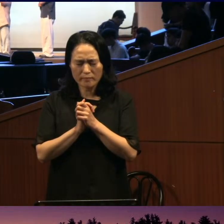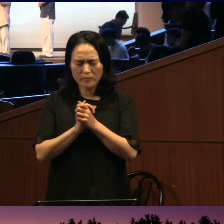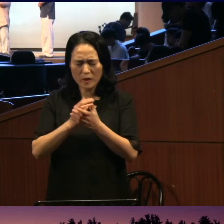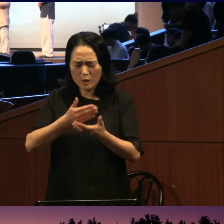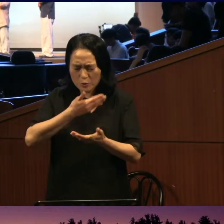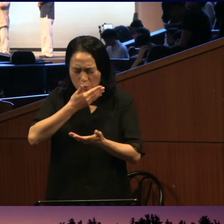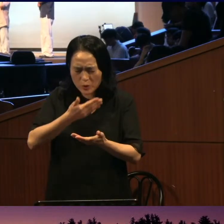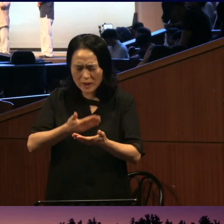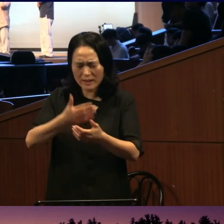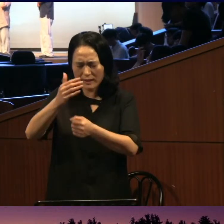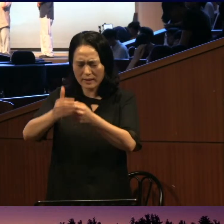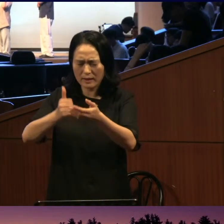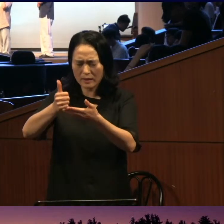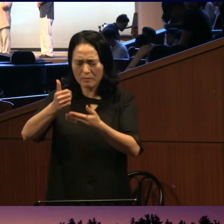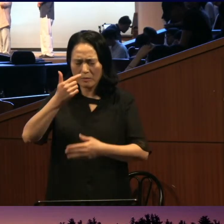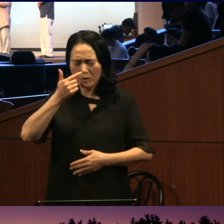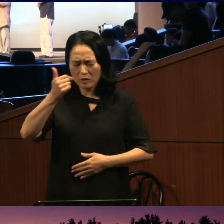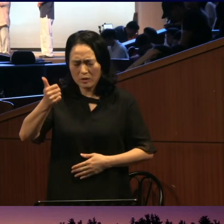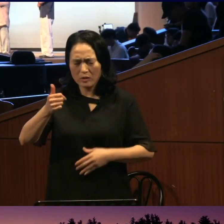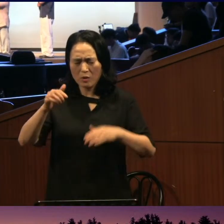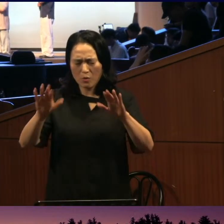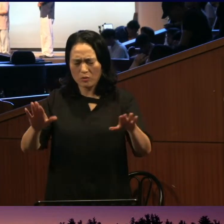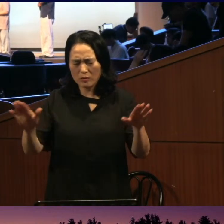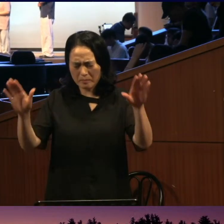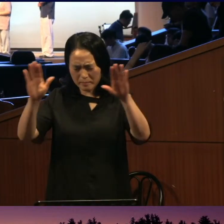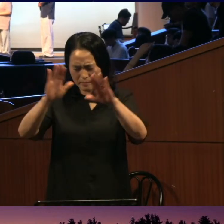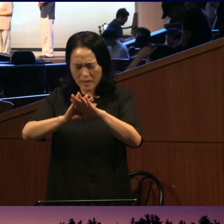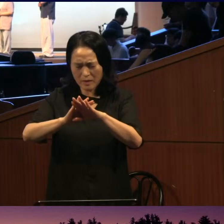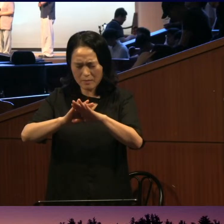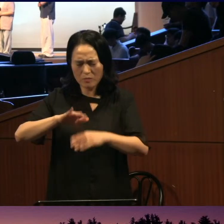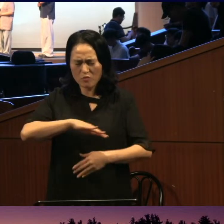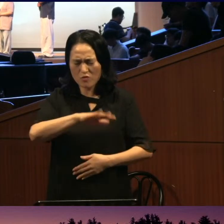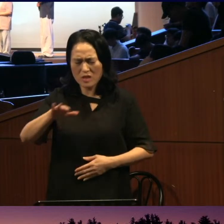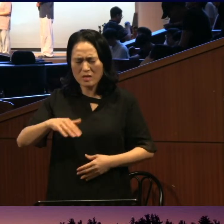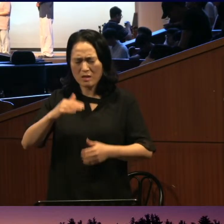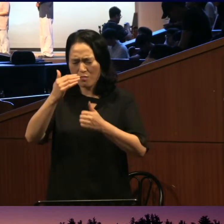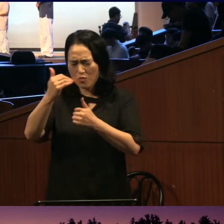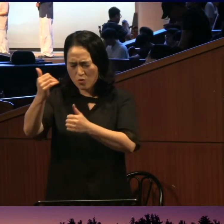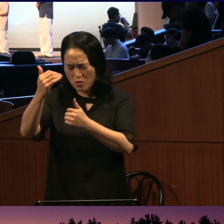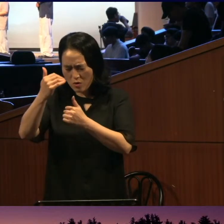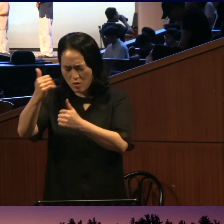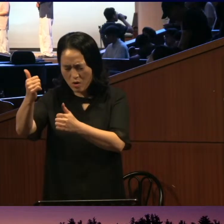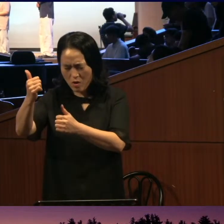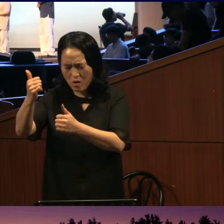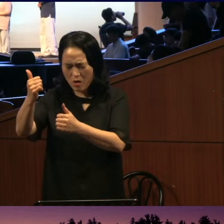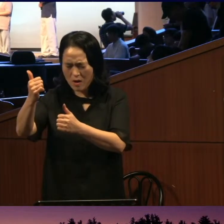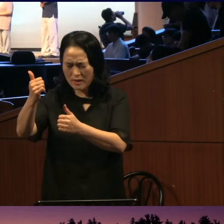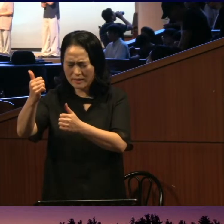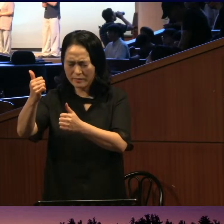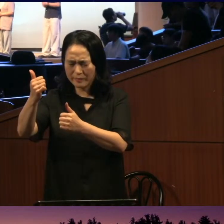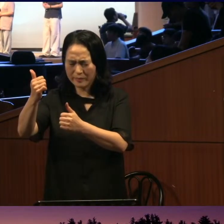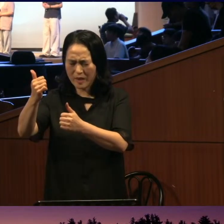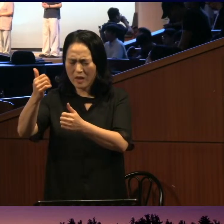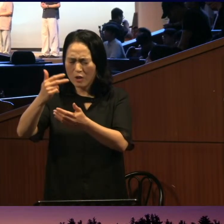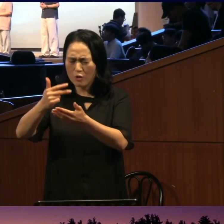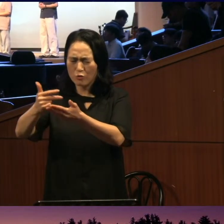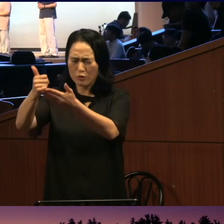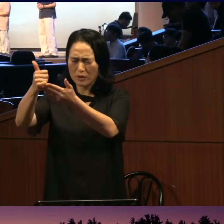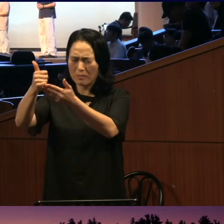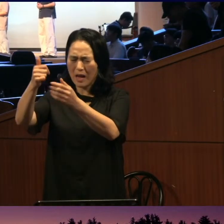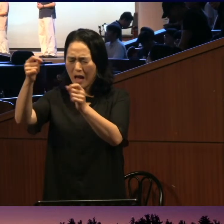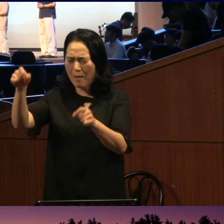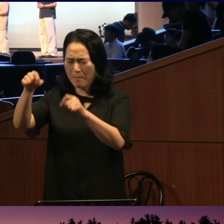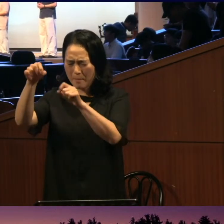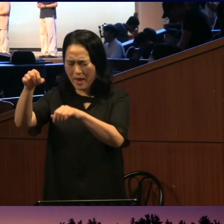귀하신 하나님 아버지, 오늘 이 밤 우리를 불러 살아계신 주님 앞에 서게 하여 주심에